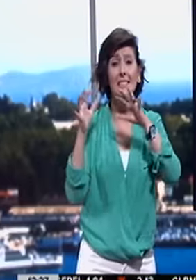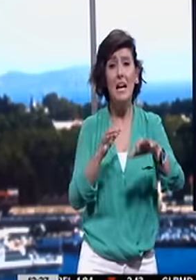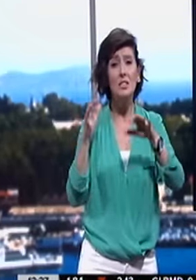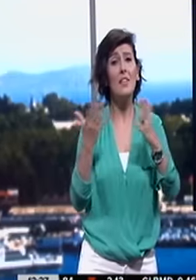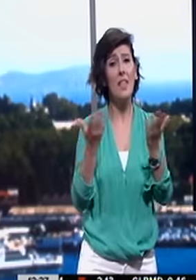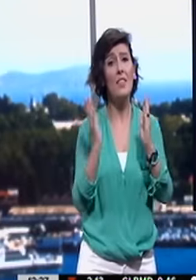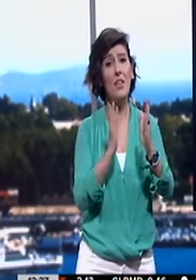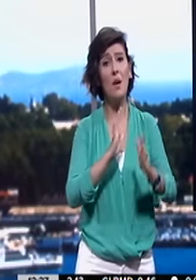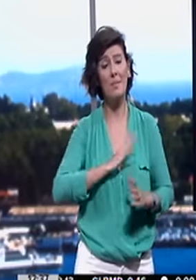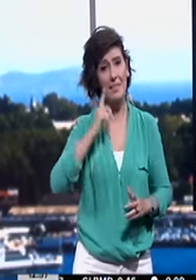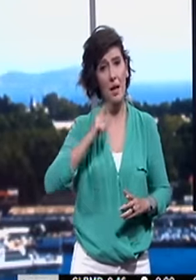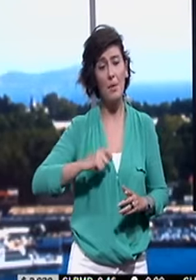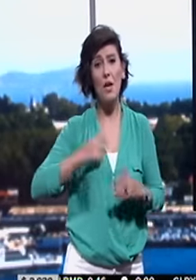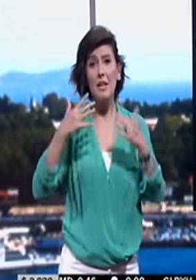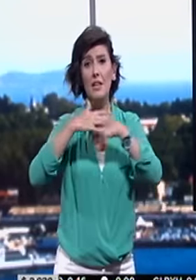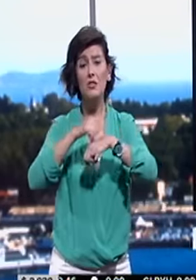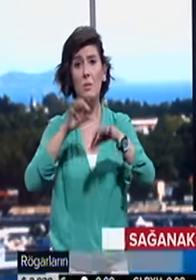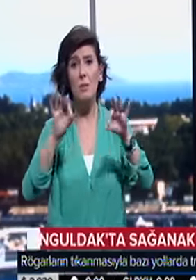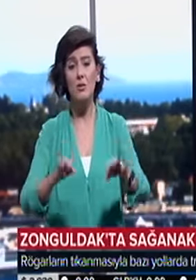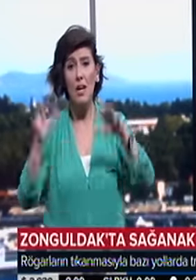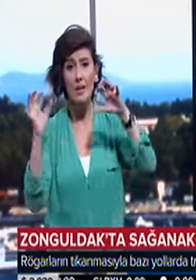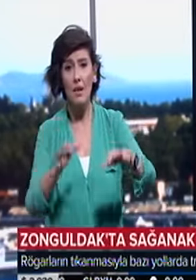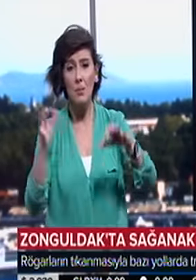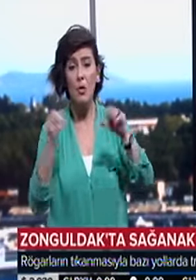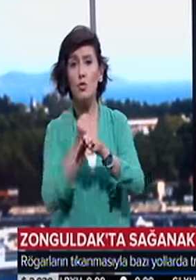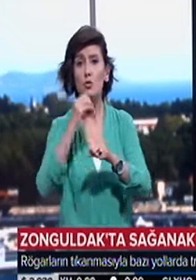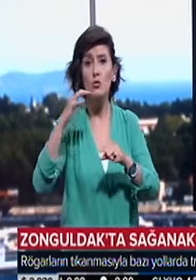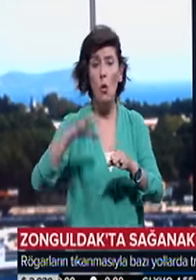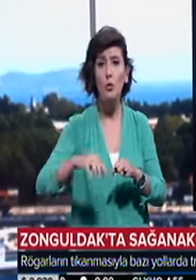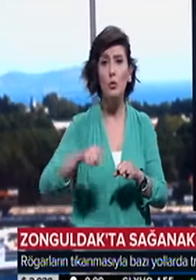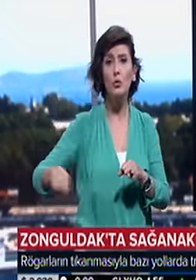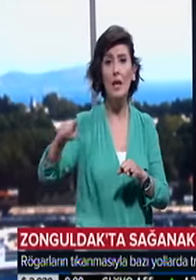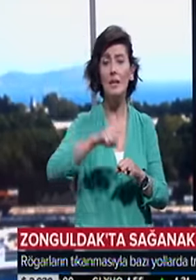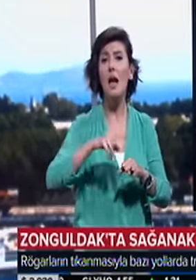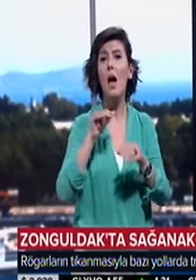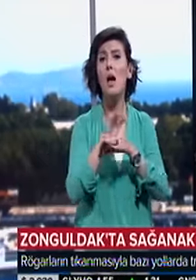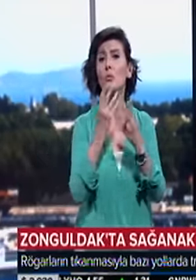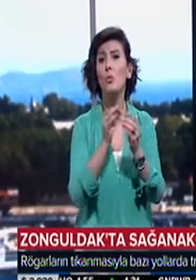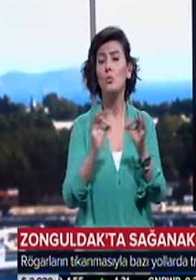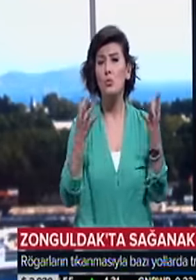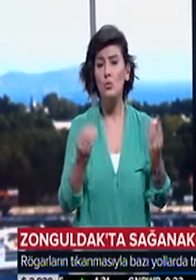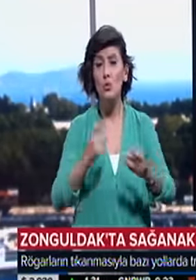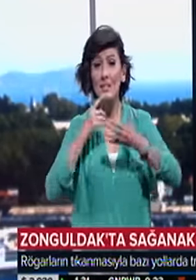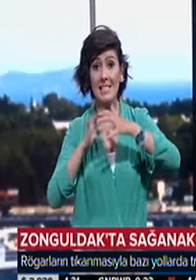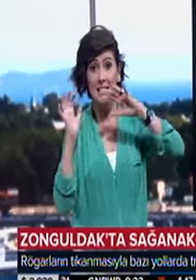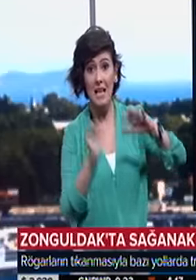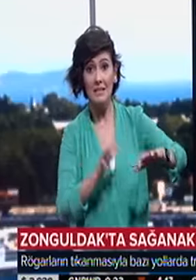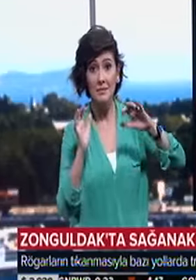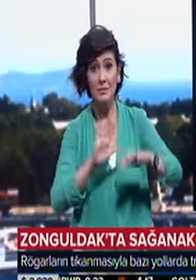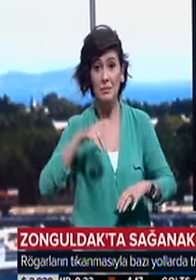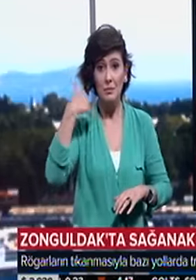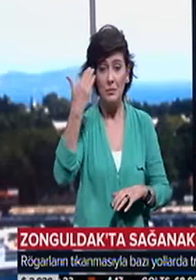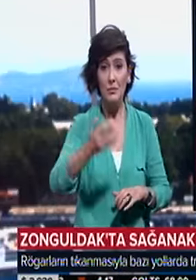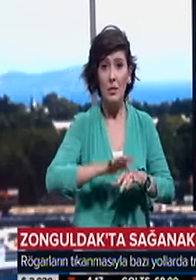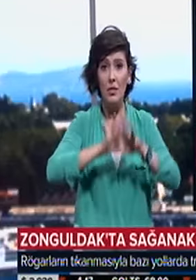devam edeceği tahmin ediyor. Gece saatlerinde başlayan yağmur Zonguldak'ta hayatı olumsuz etkiledi.